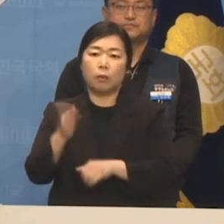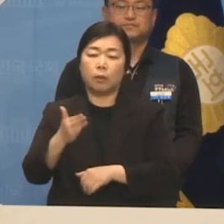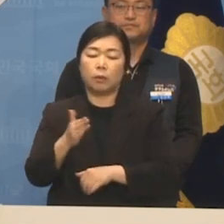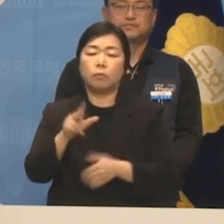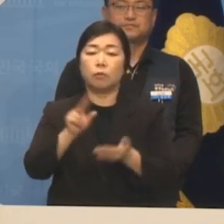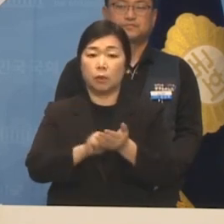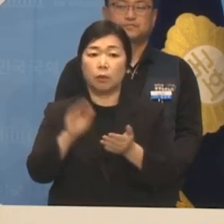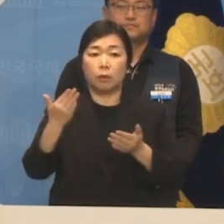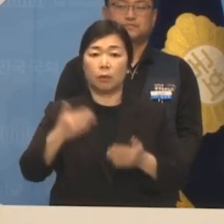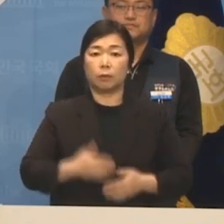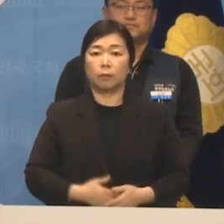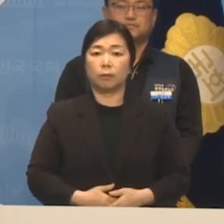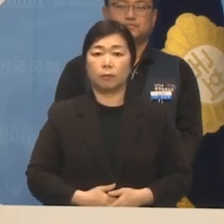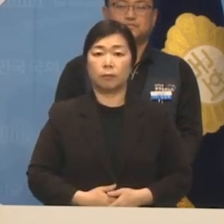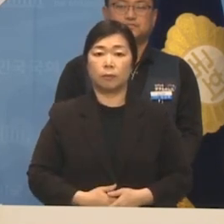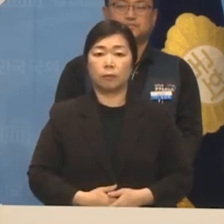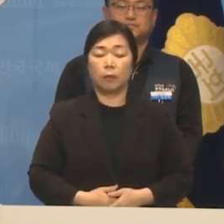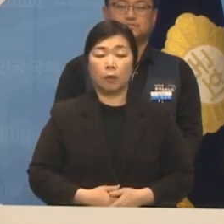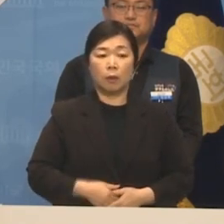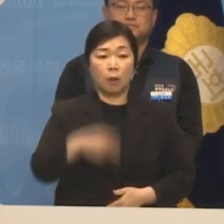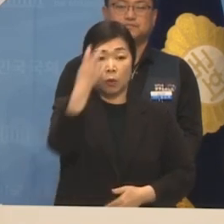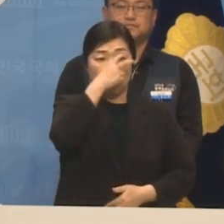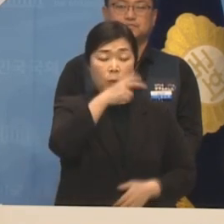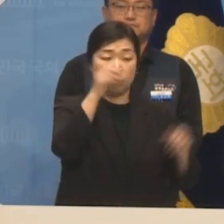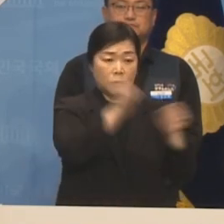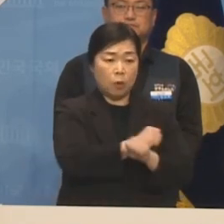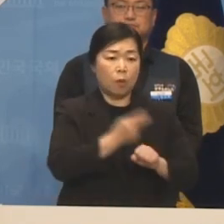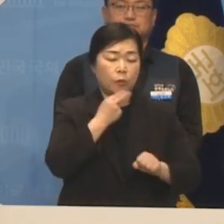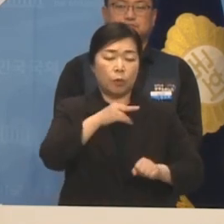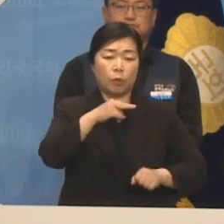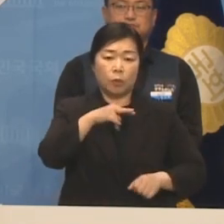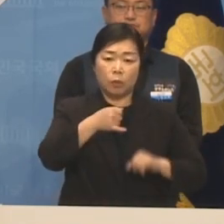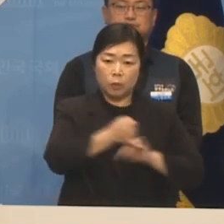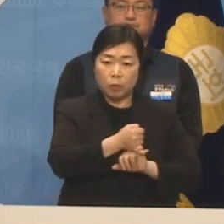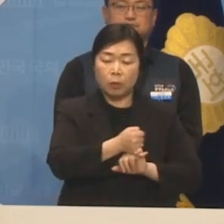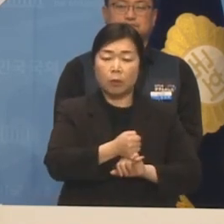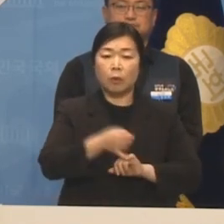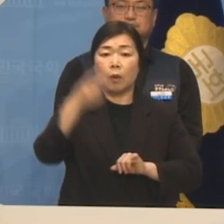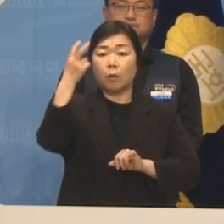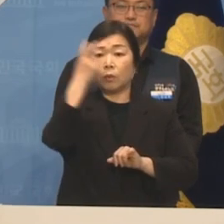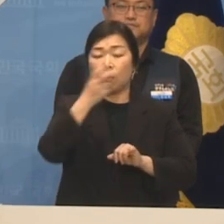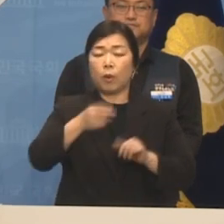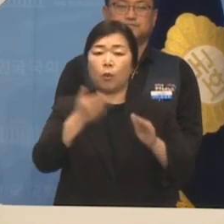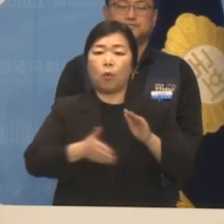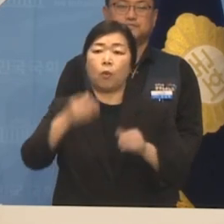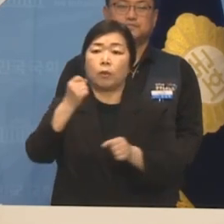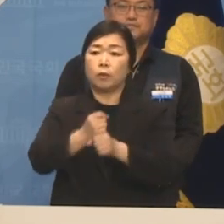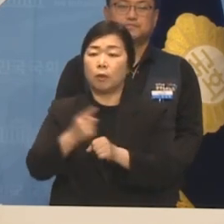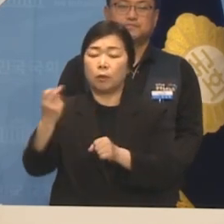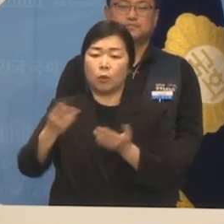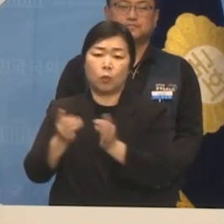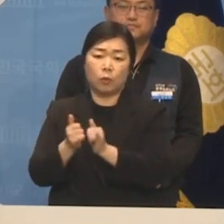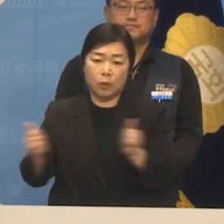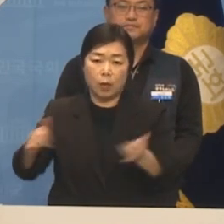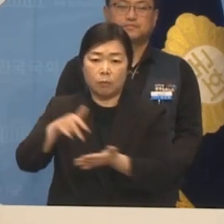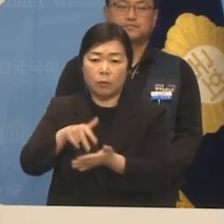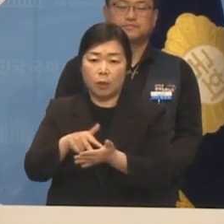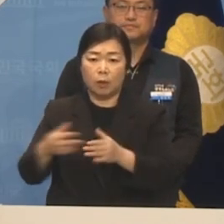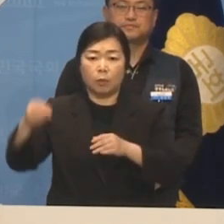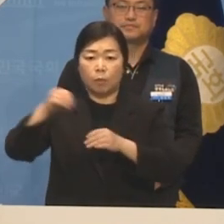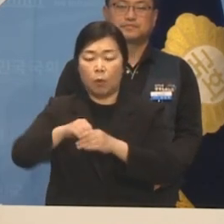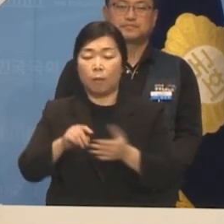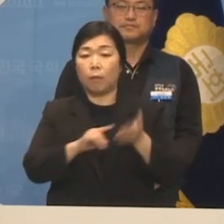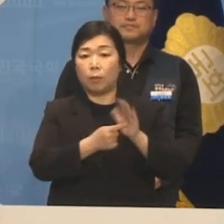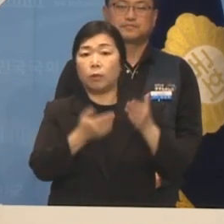이야기입니다. 돌봄이 무너지지 않도록 돌봄의 공공성과 노동권을 주제로 돌봄 노동자들의 목소리와 요구안을